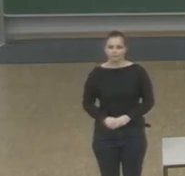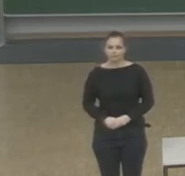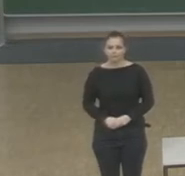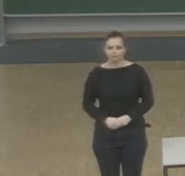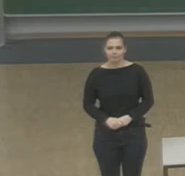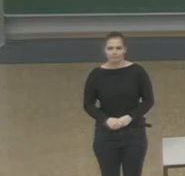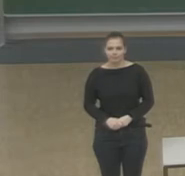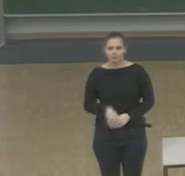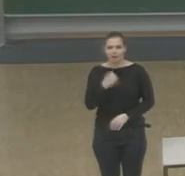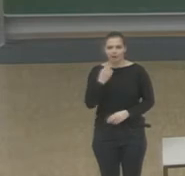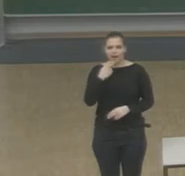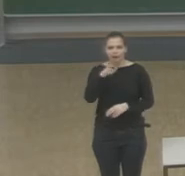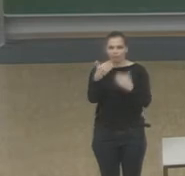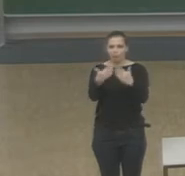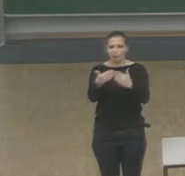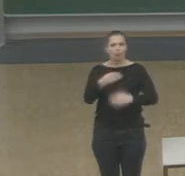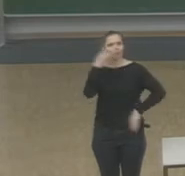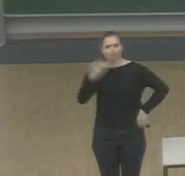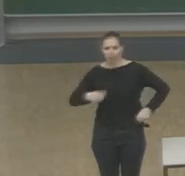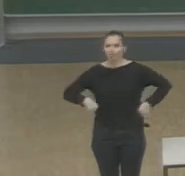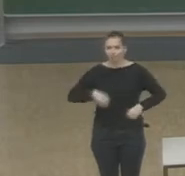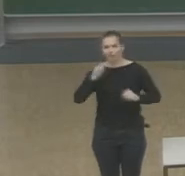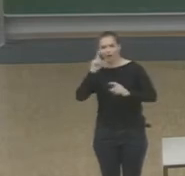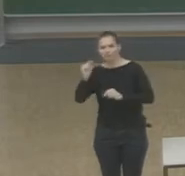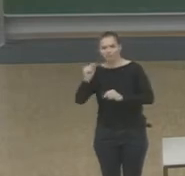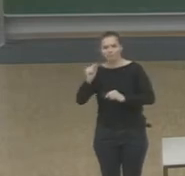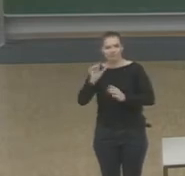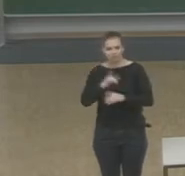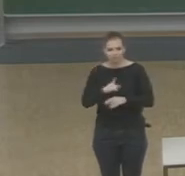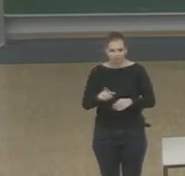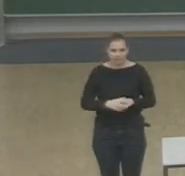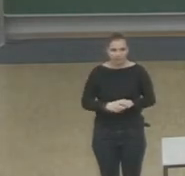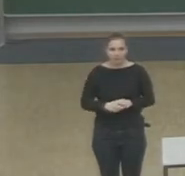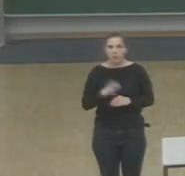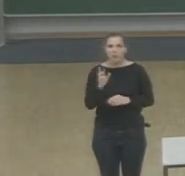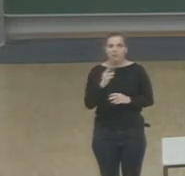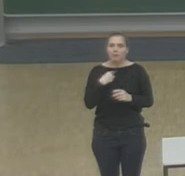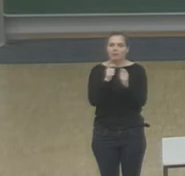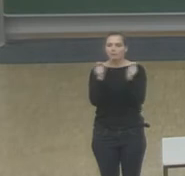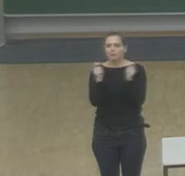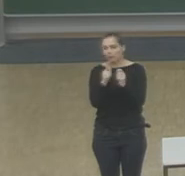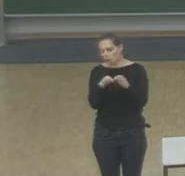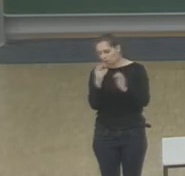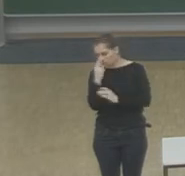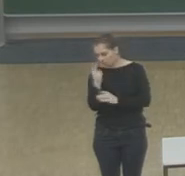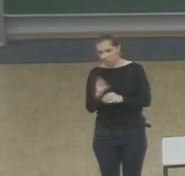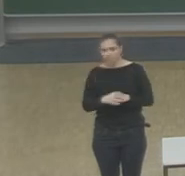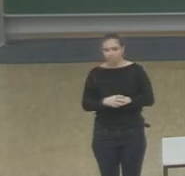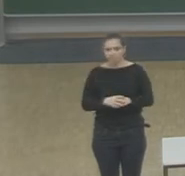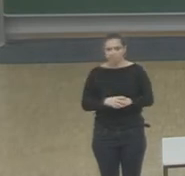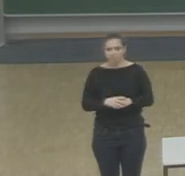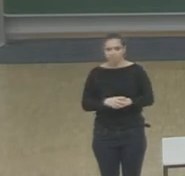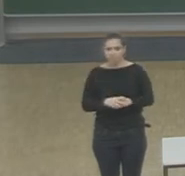Das befriedigt Sie jetzt vermutlich nicht. Werfen wir mal einen Blick in die Zeitung. Unter der Überschrift